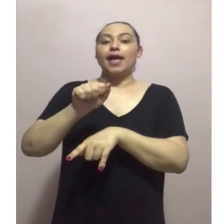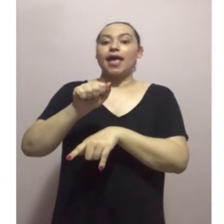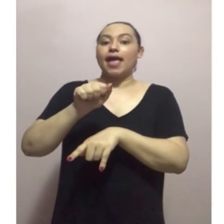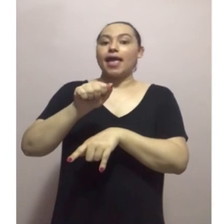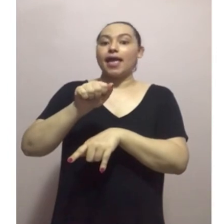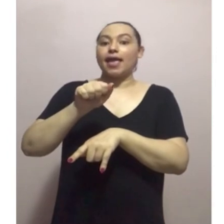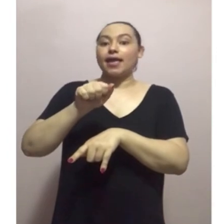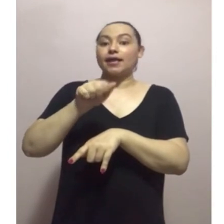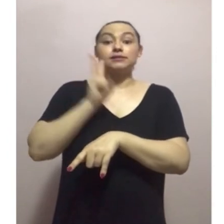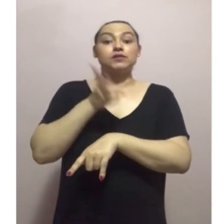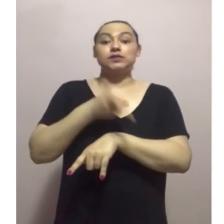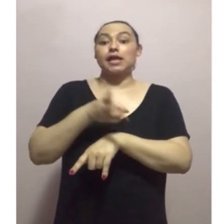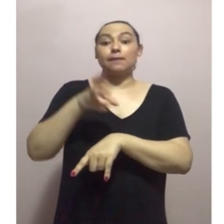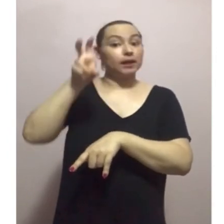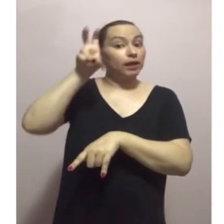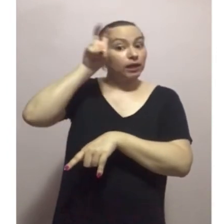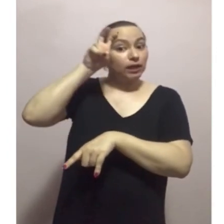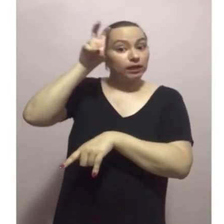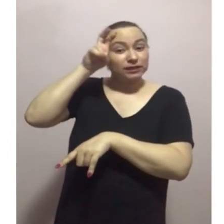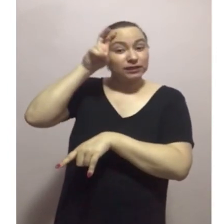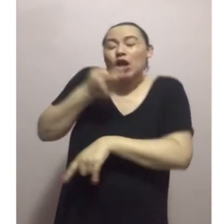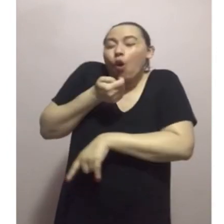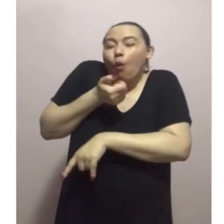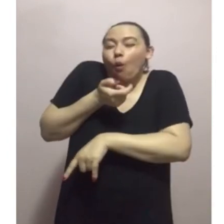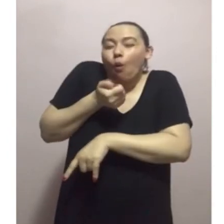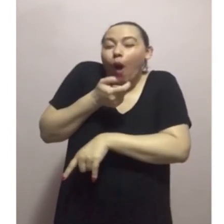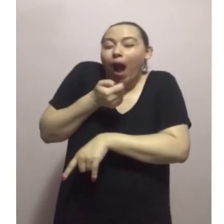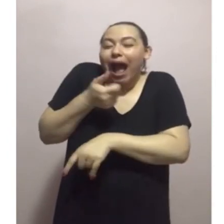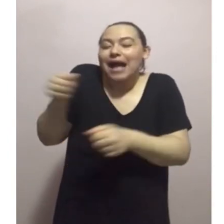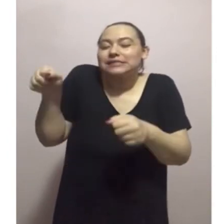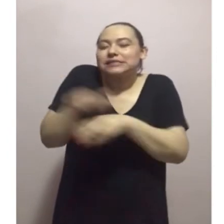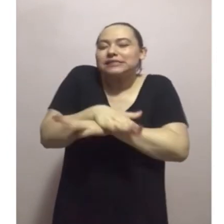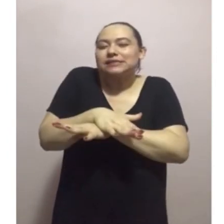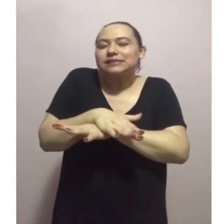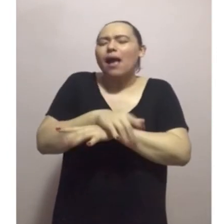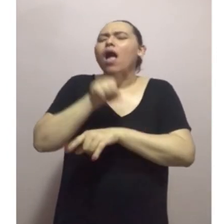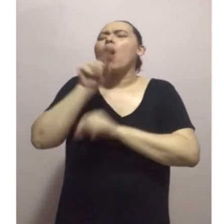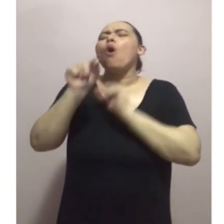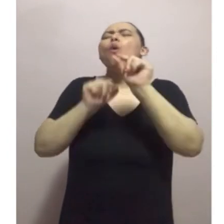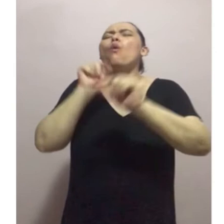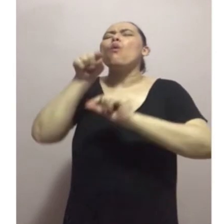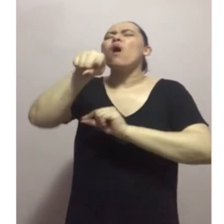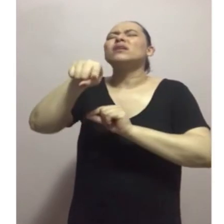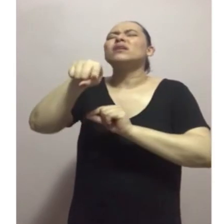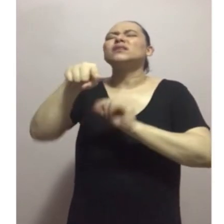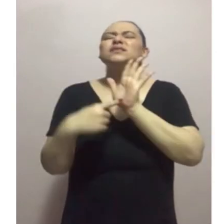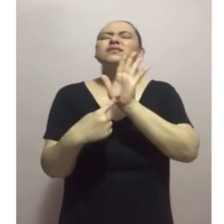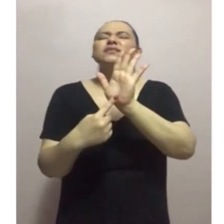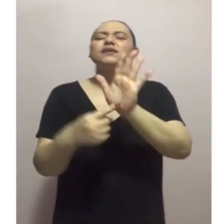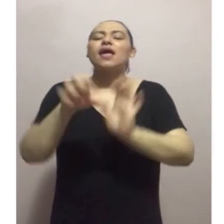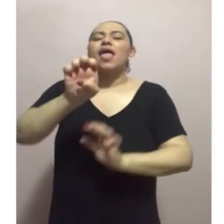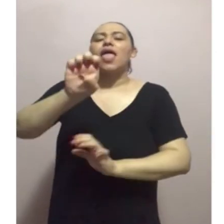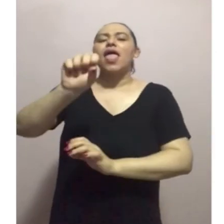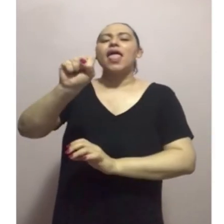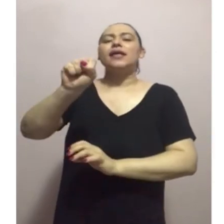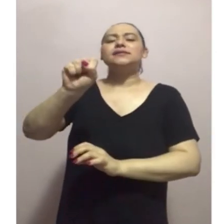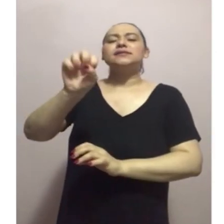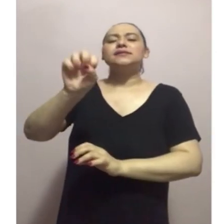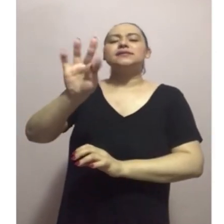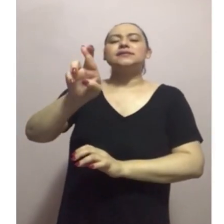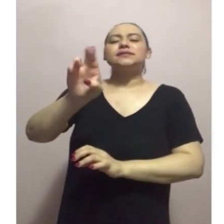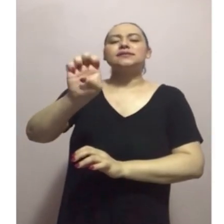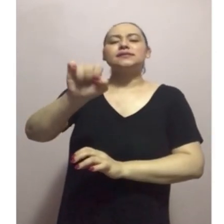horas, e a gente está quase entregando o nosso último episódio, vai ser com Quantas Maurício estreias Silva. você fez? São